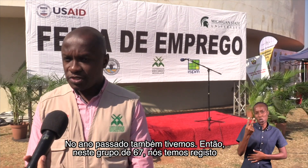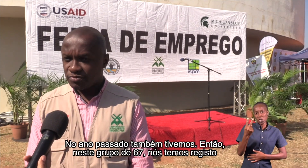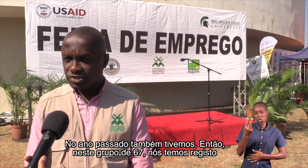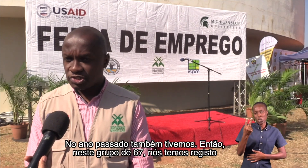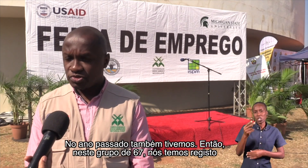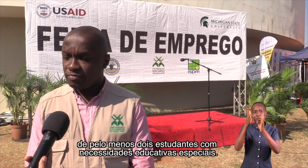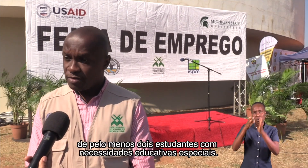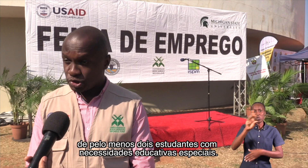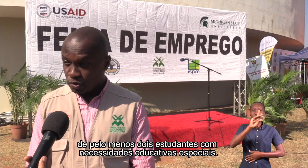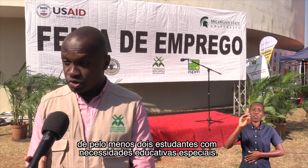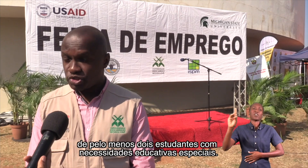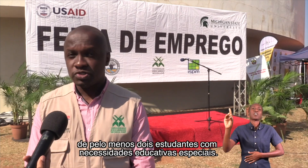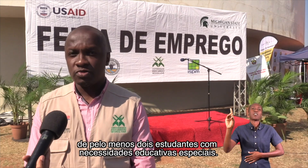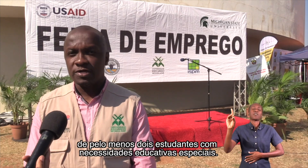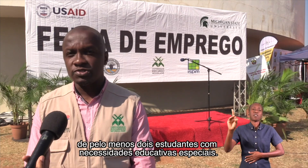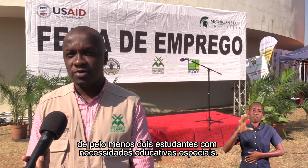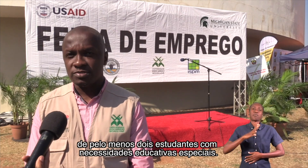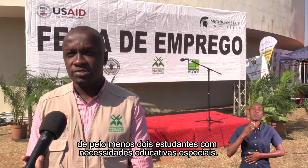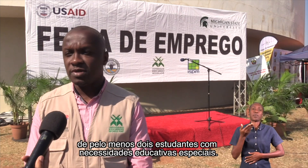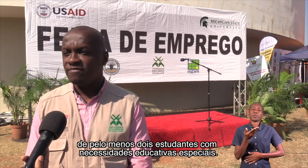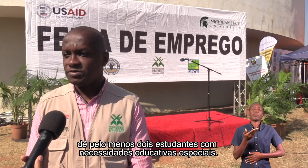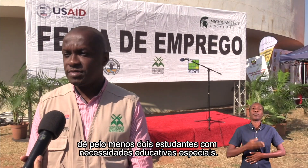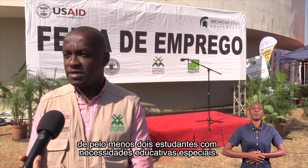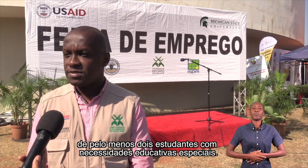temos o registro de pelo menos 2 estudantes com necessidades educativas especiais.